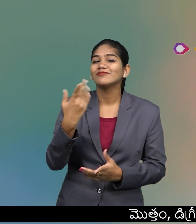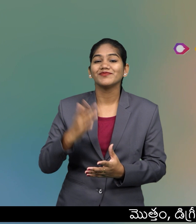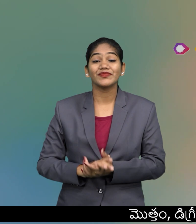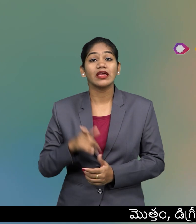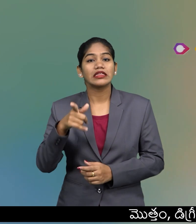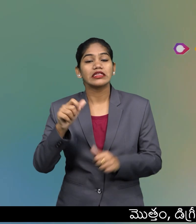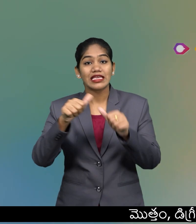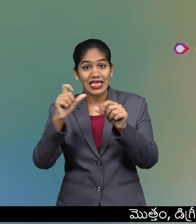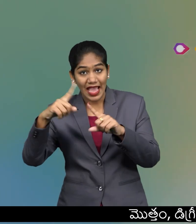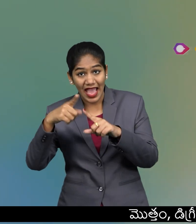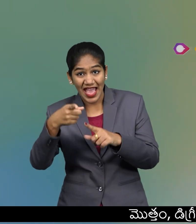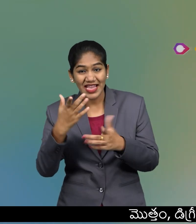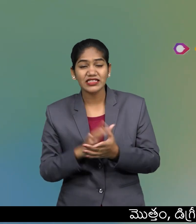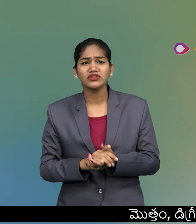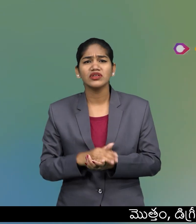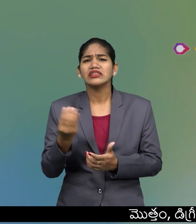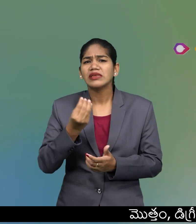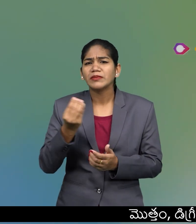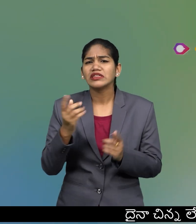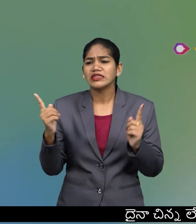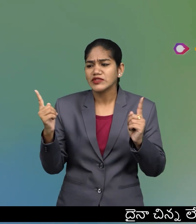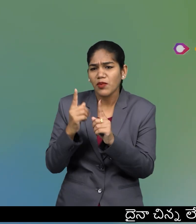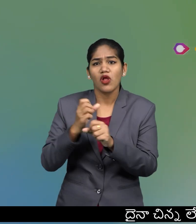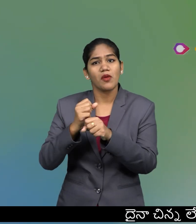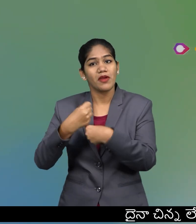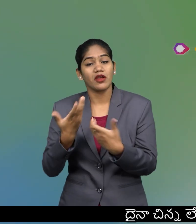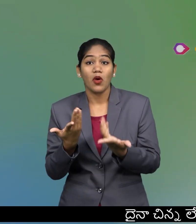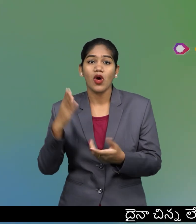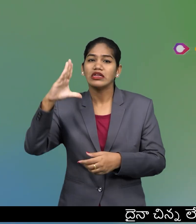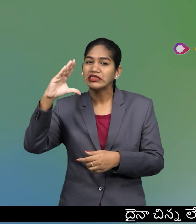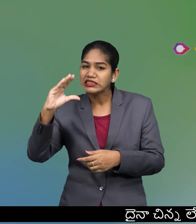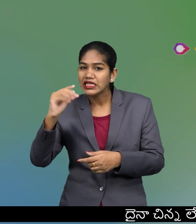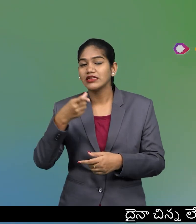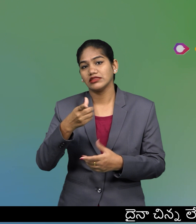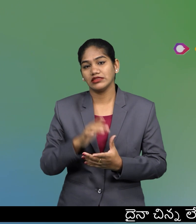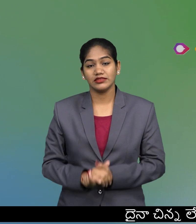మొత్తం, డిగ్రీ లేదా పరిమాణంలో ఏదైనా చిన్న లేదా తక్కువ చేసే చర్య.